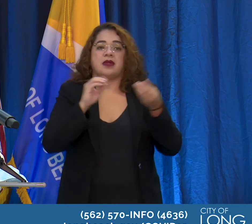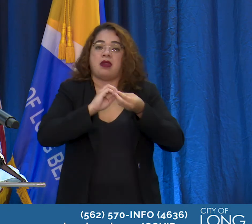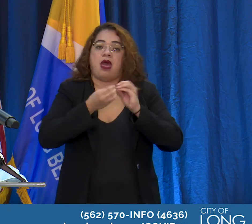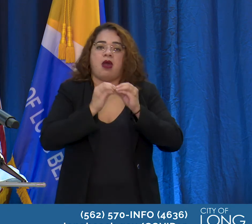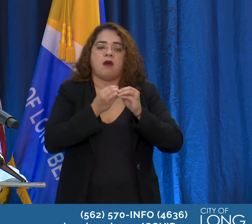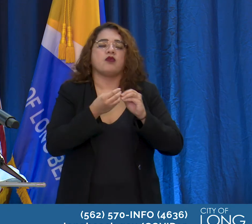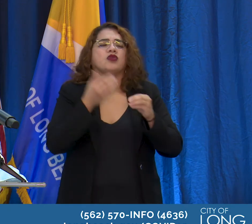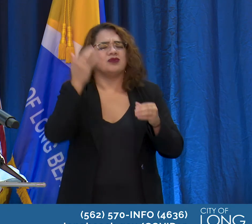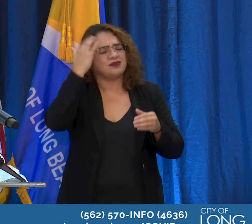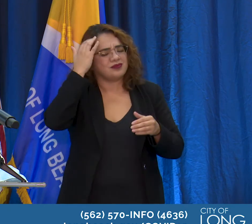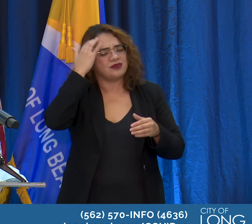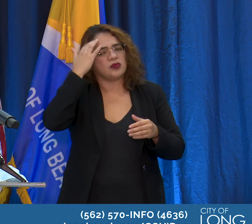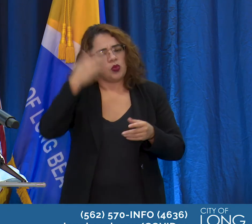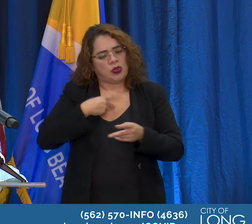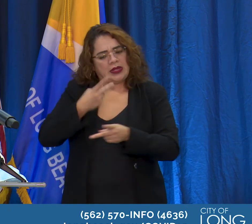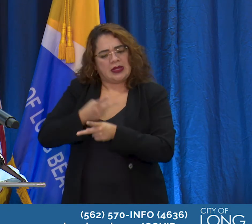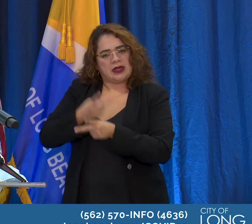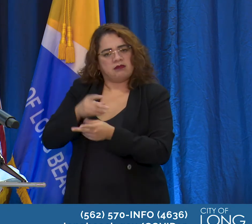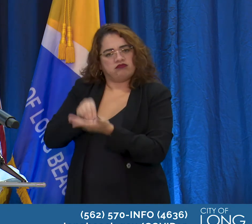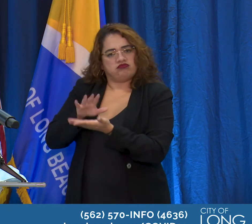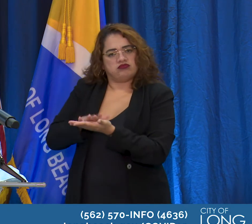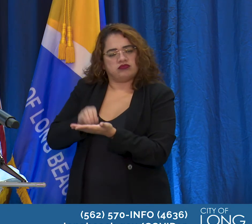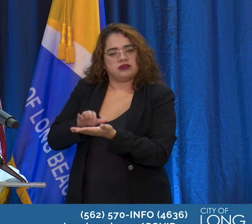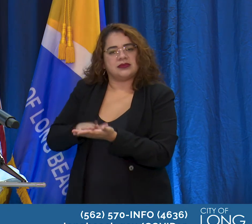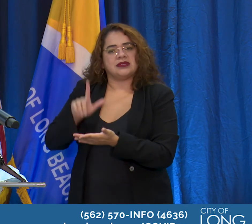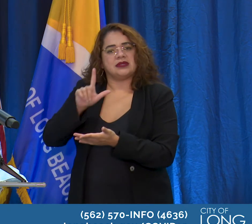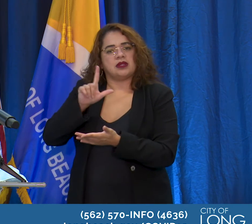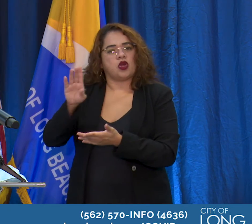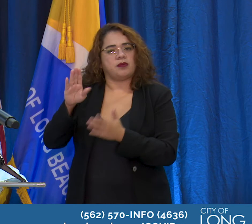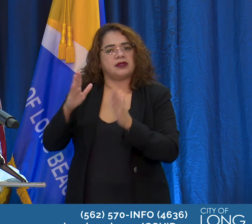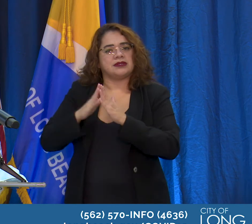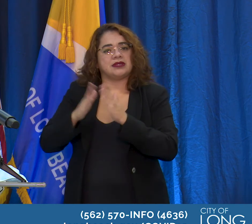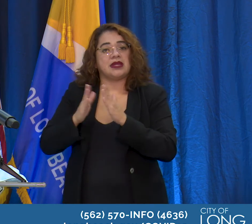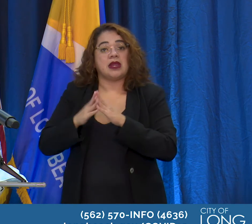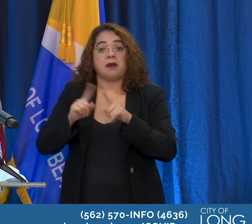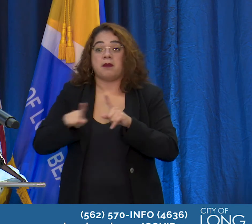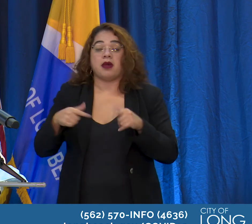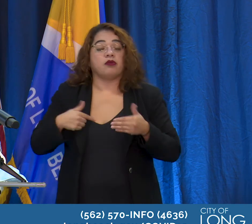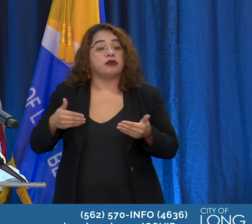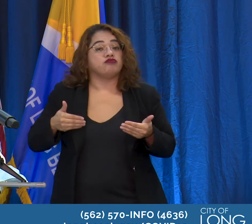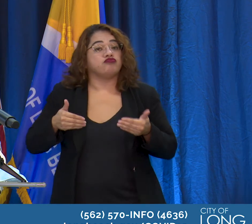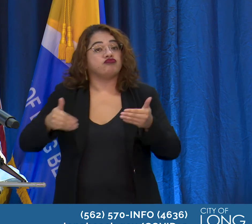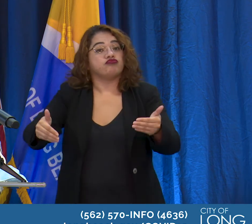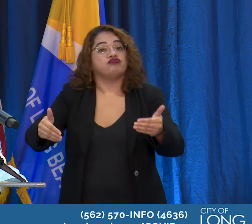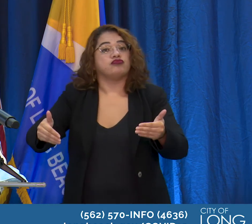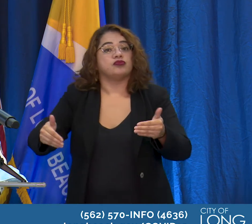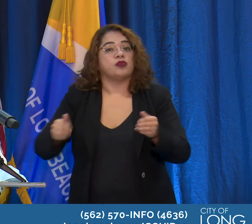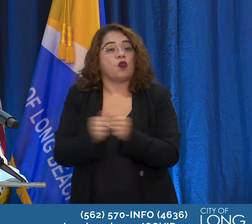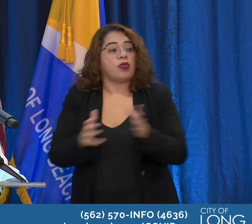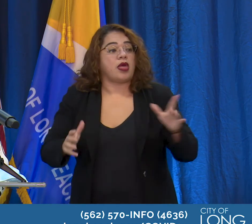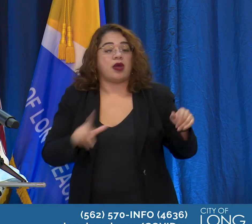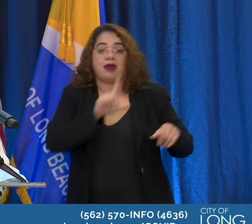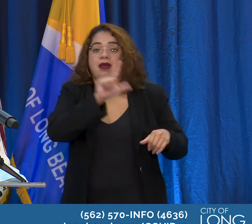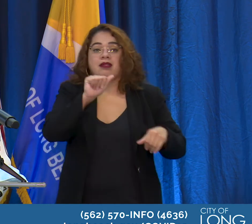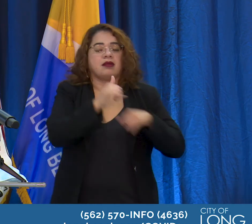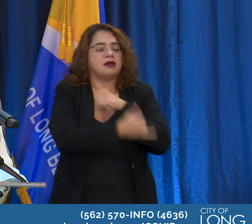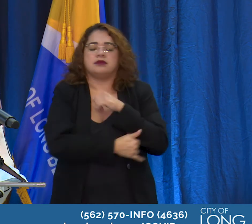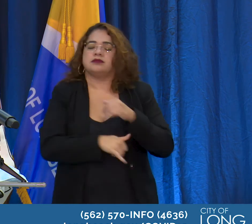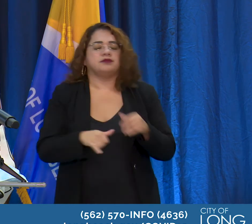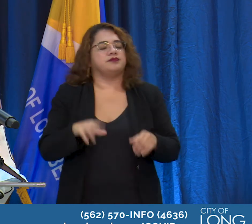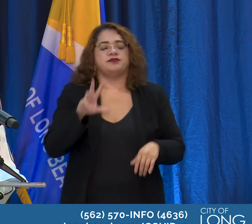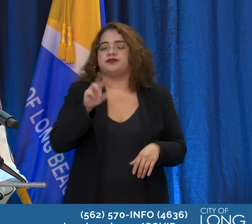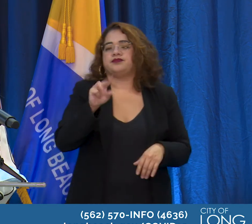aunque nuestros números estén más bajos, no nos permite abrir individuo del condado, pero lo que sí estamos haciendo